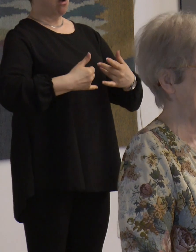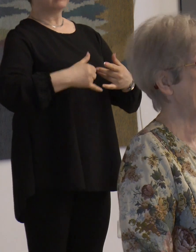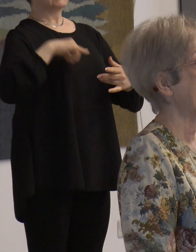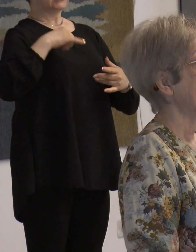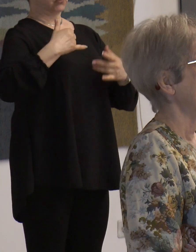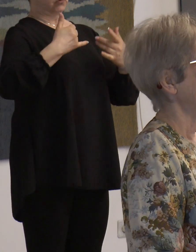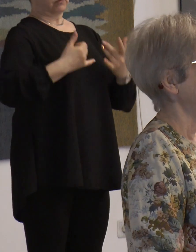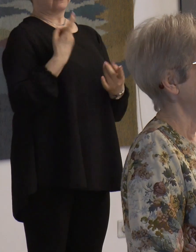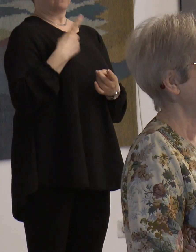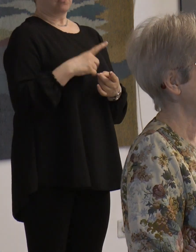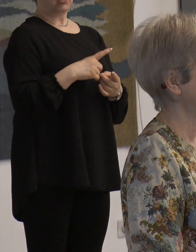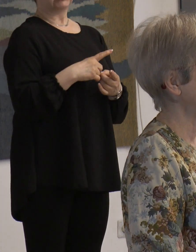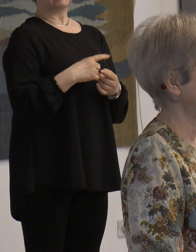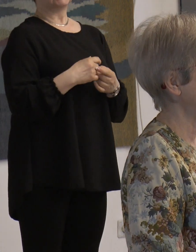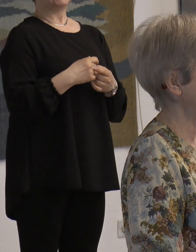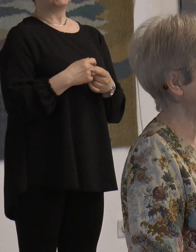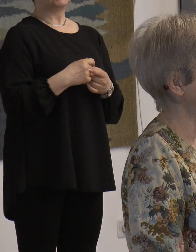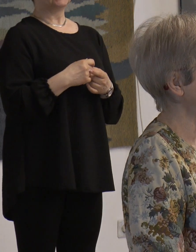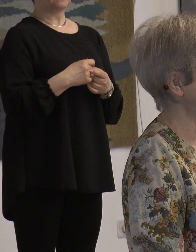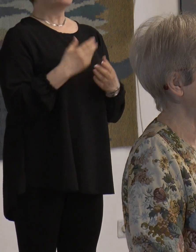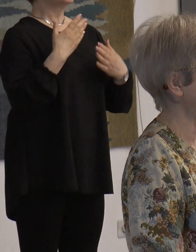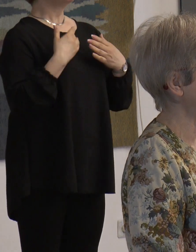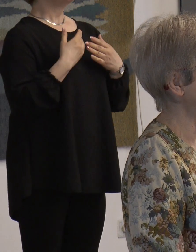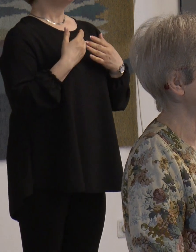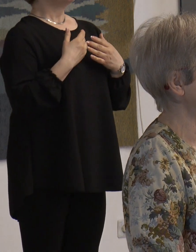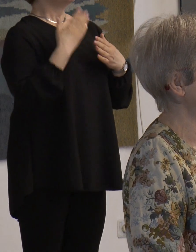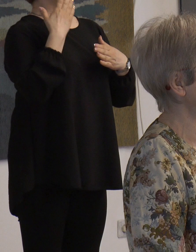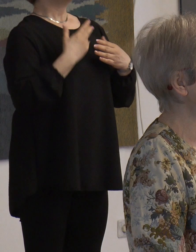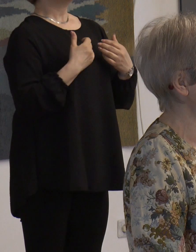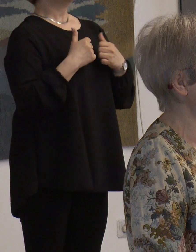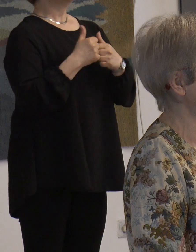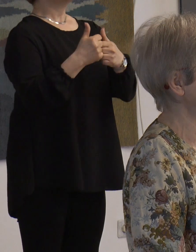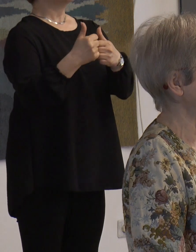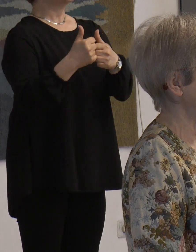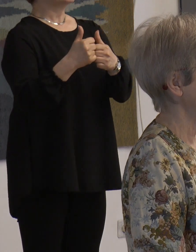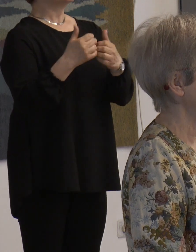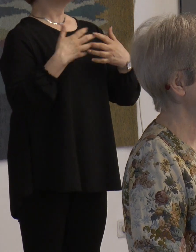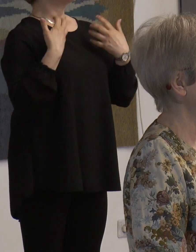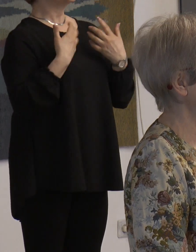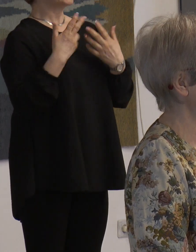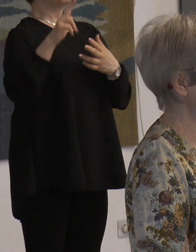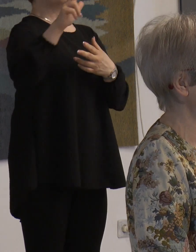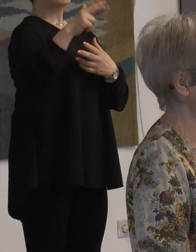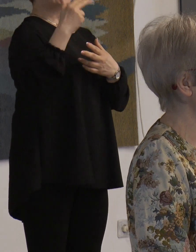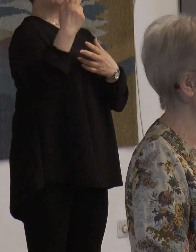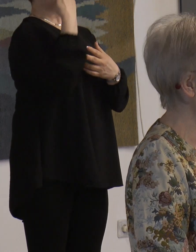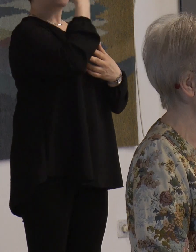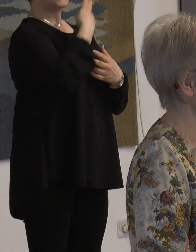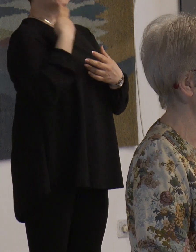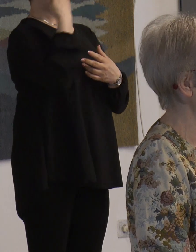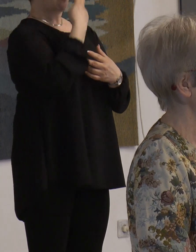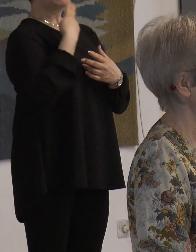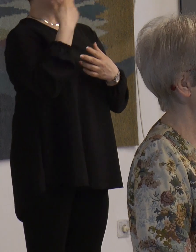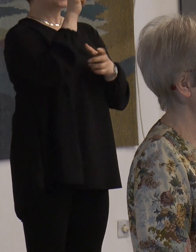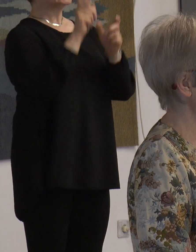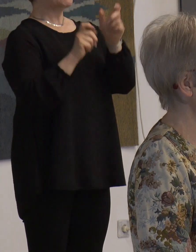újból. És végig kísértett, és örültem, hogy visszatérő arcokkal, visszatérő